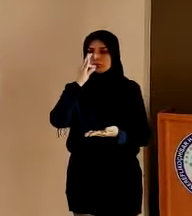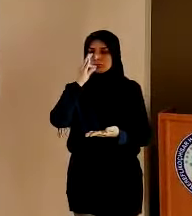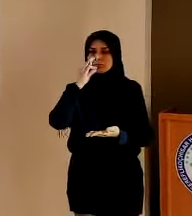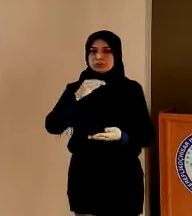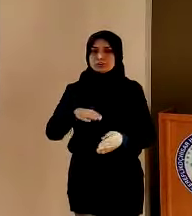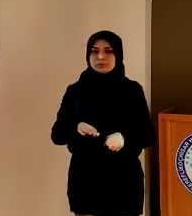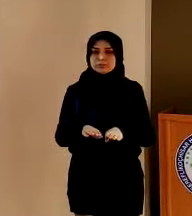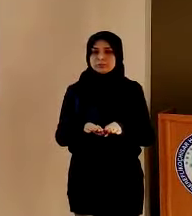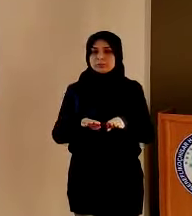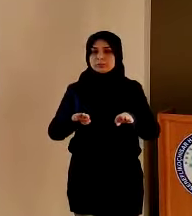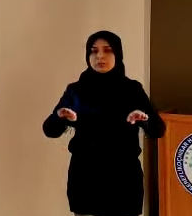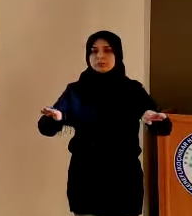fincan,